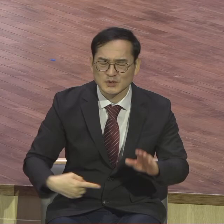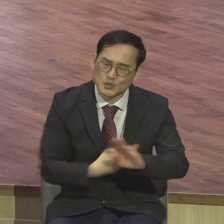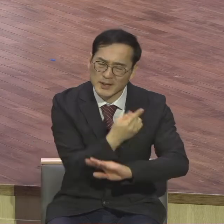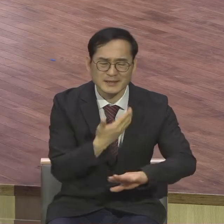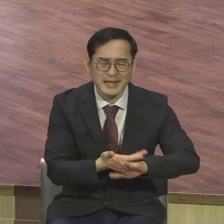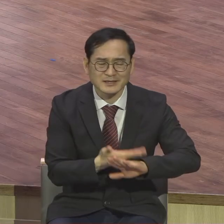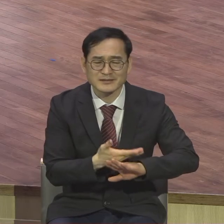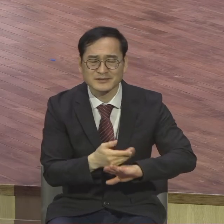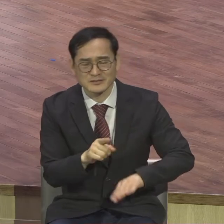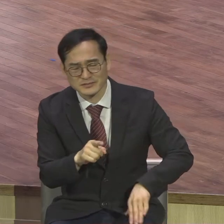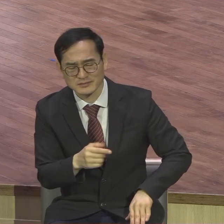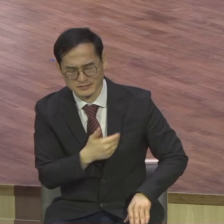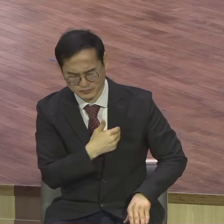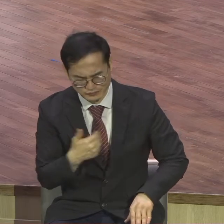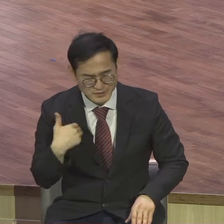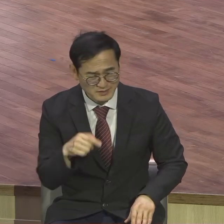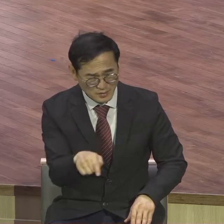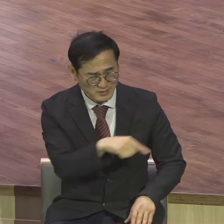작전입니다.